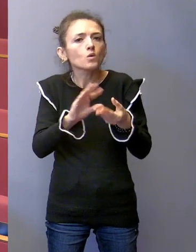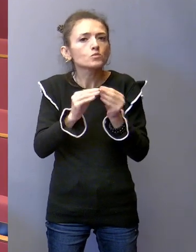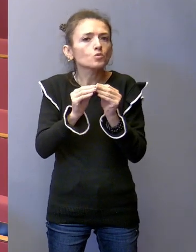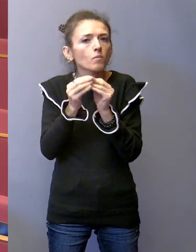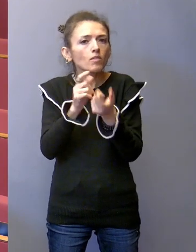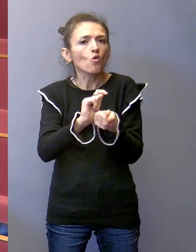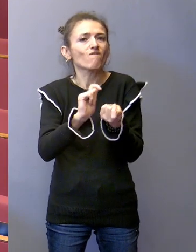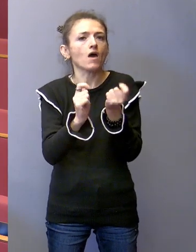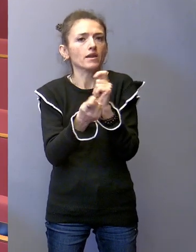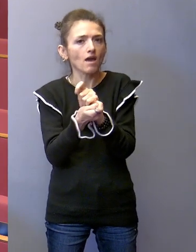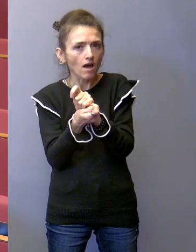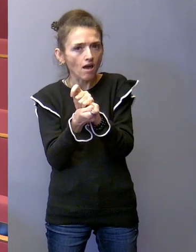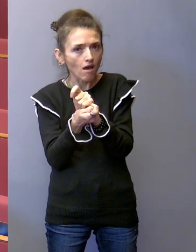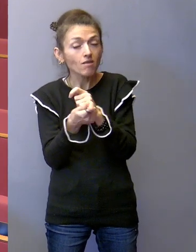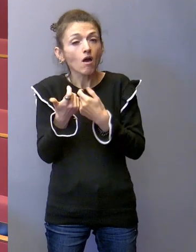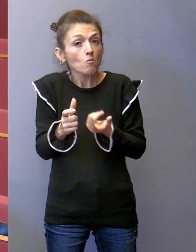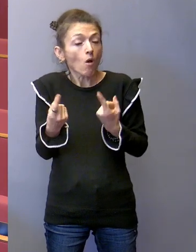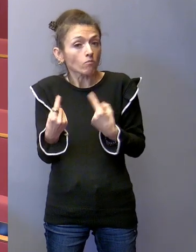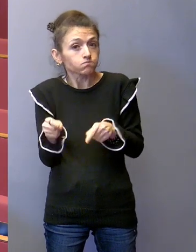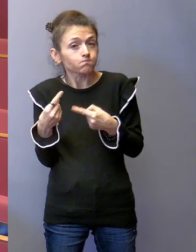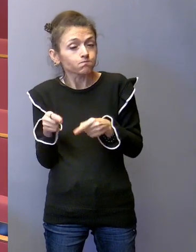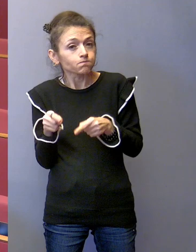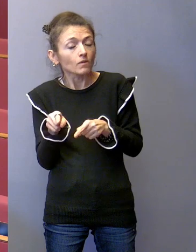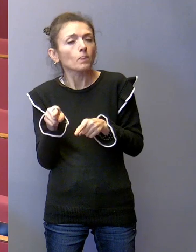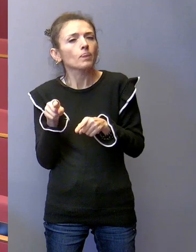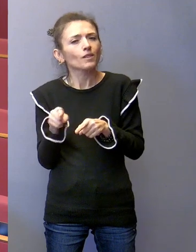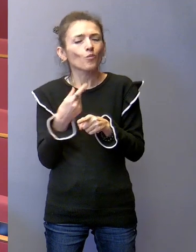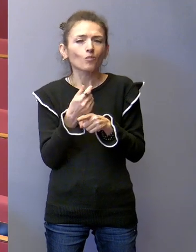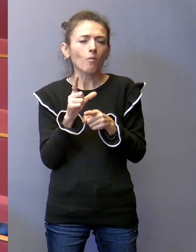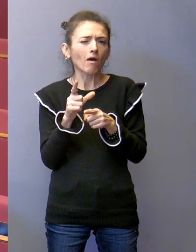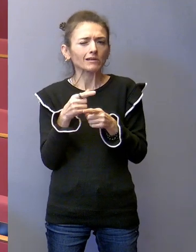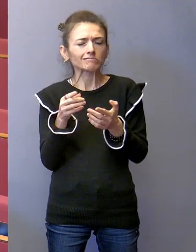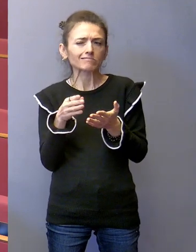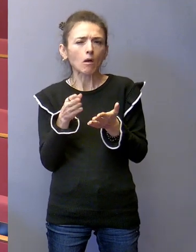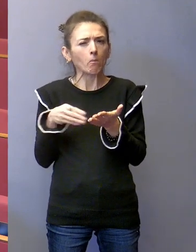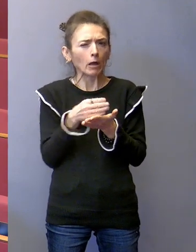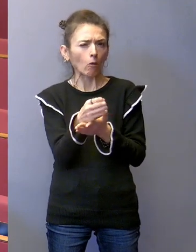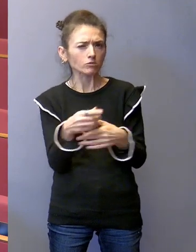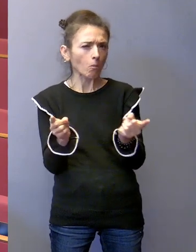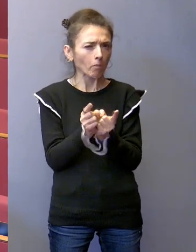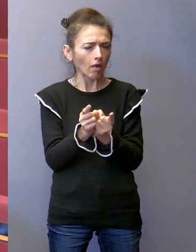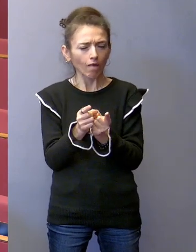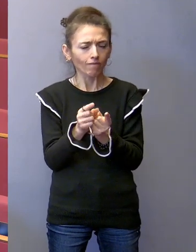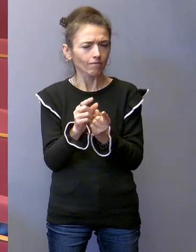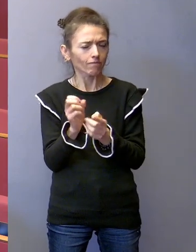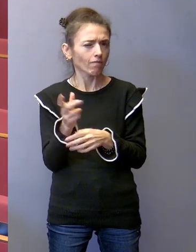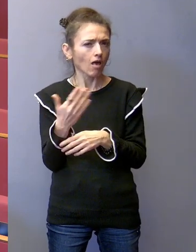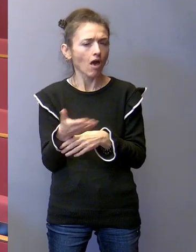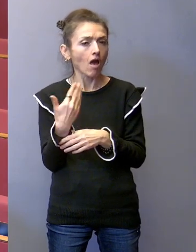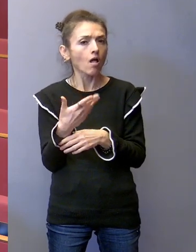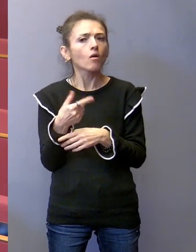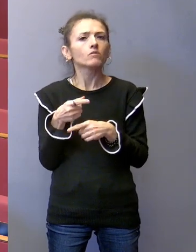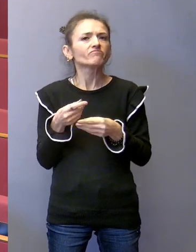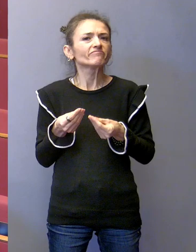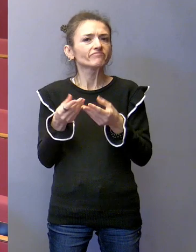variante per questo di fronte a quella che sembra in qualche maniera una scorciatoia di questa amministrazione per far passare sulla testa dei